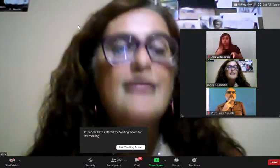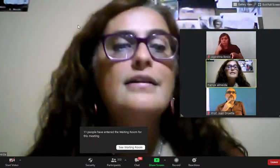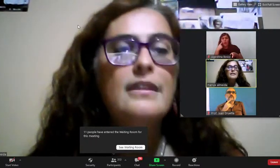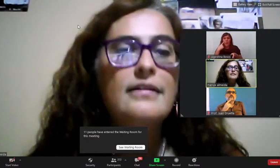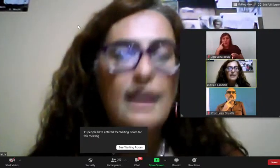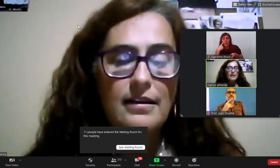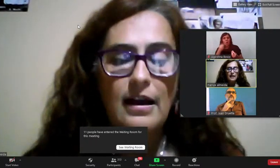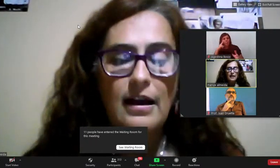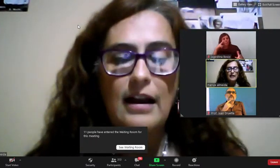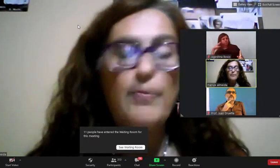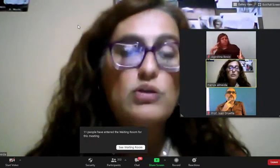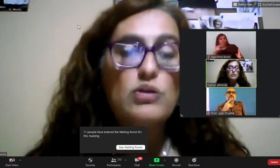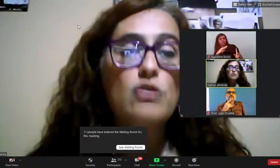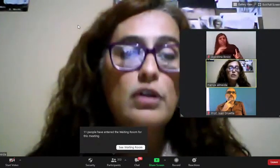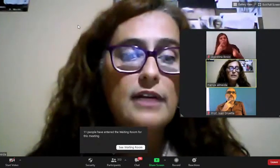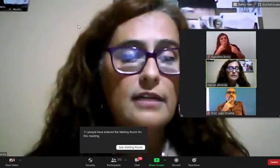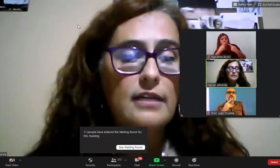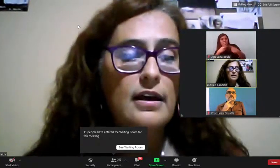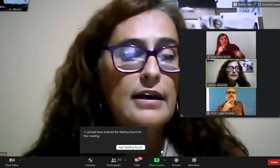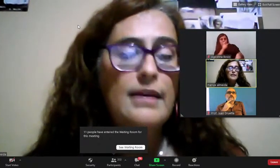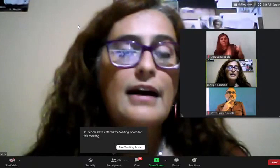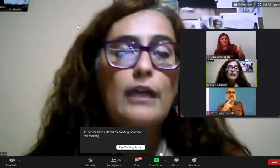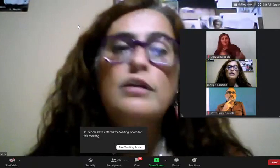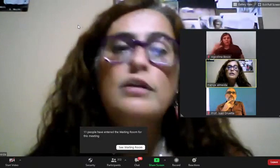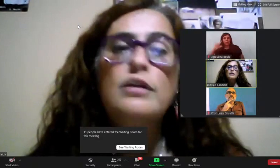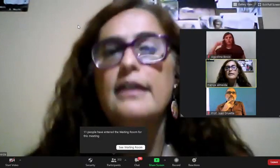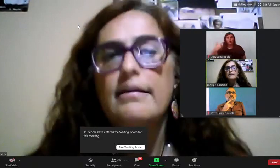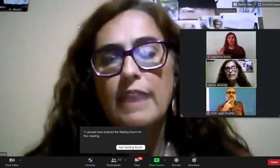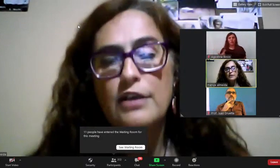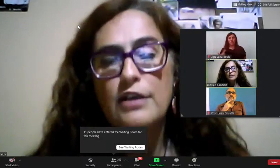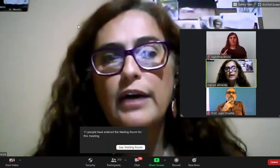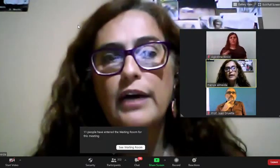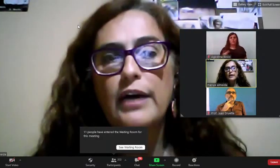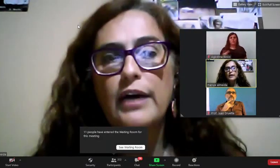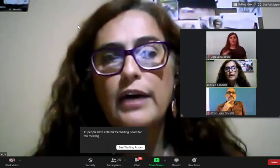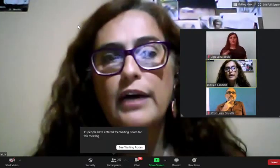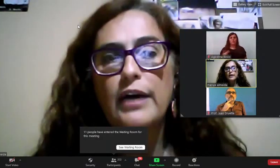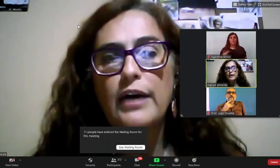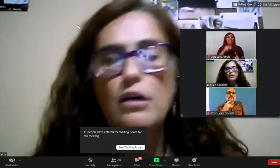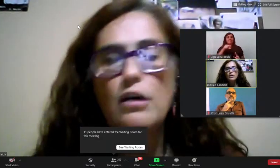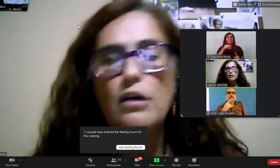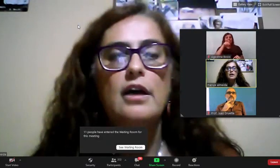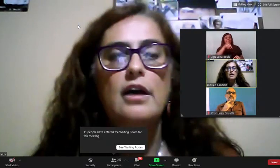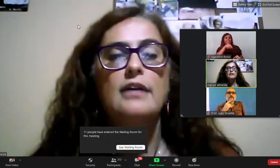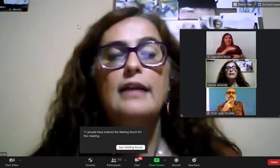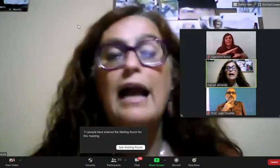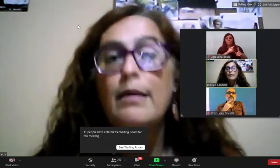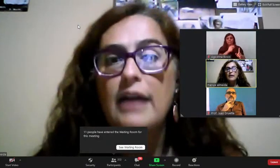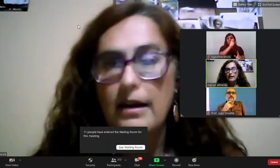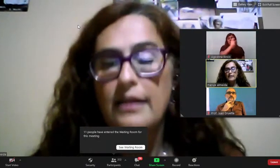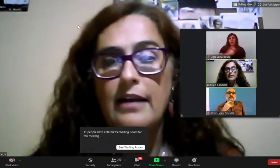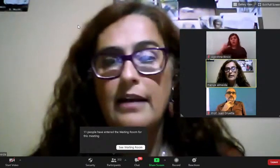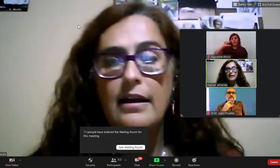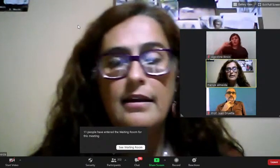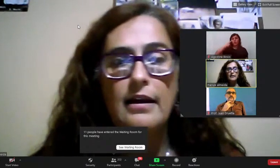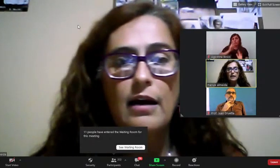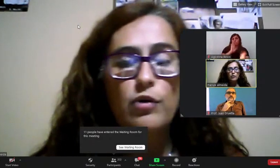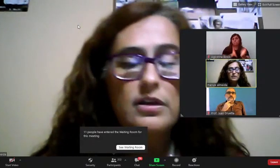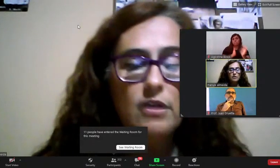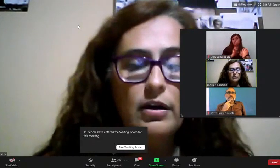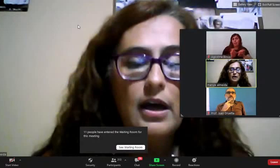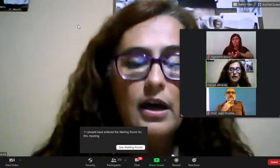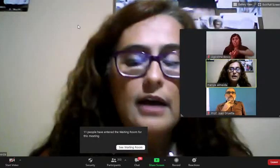manera distinta las personas sordas y dejaron de ser ese objeto de rehabilitación del habla y de